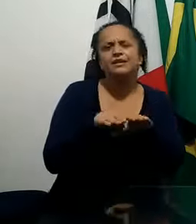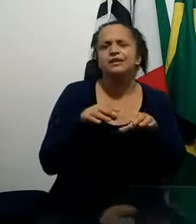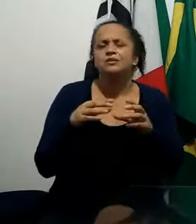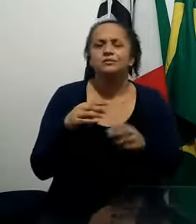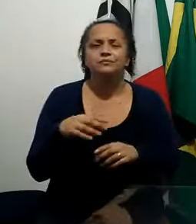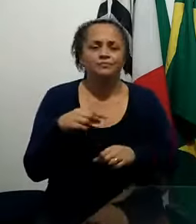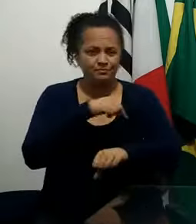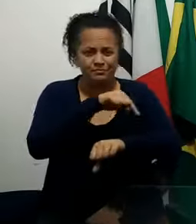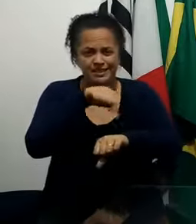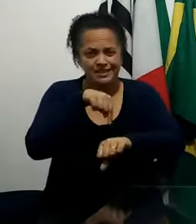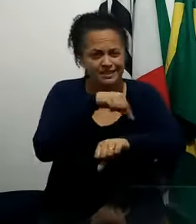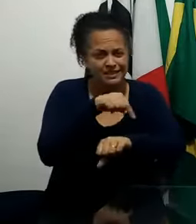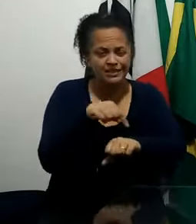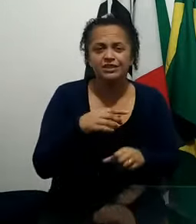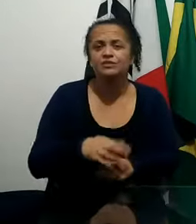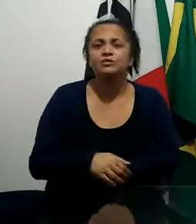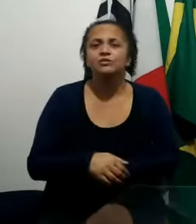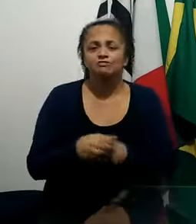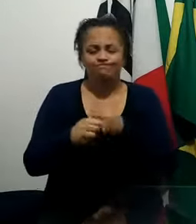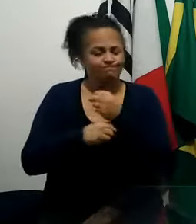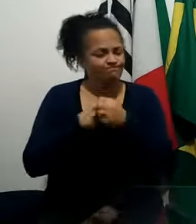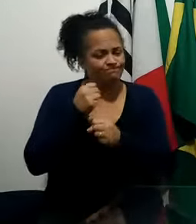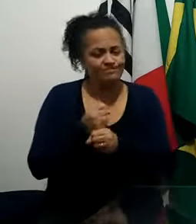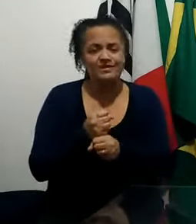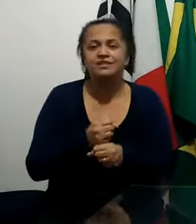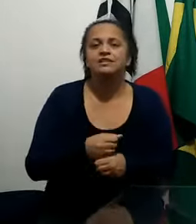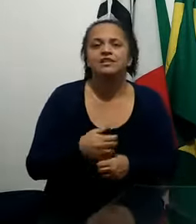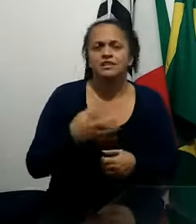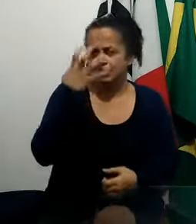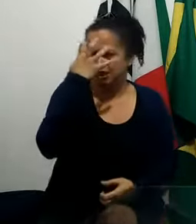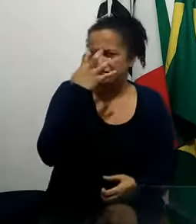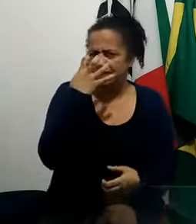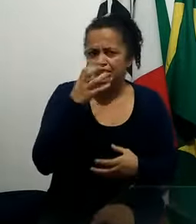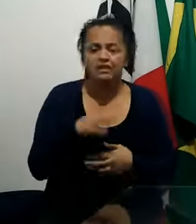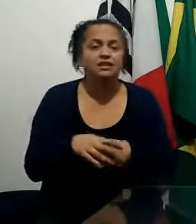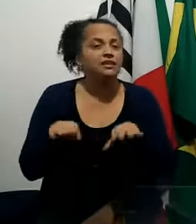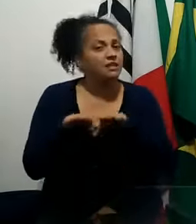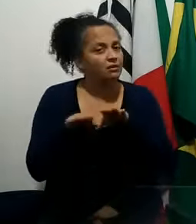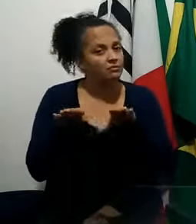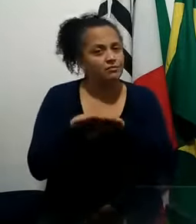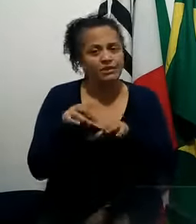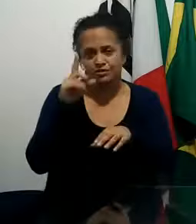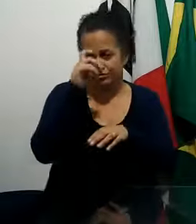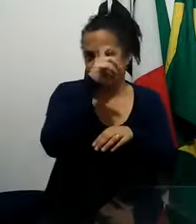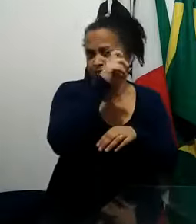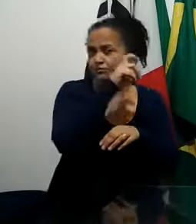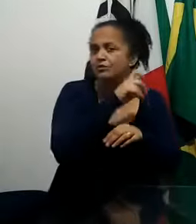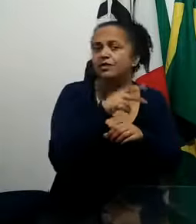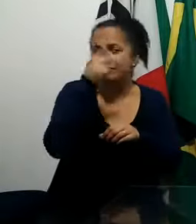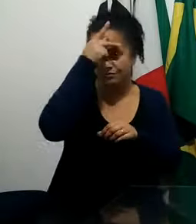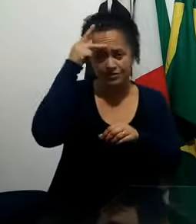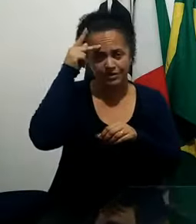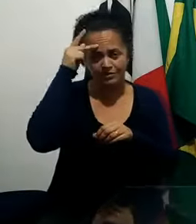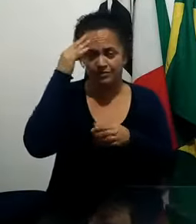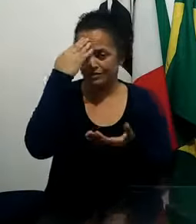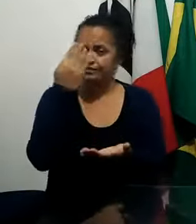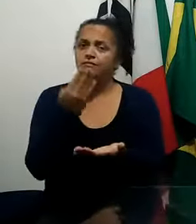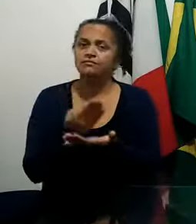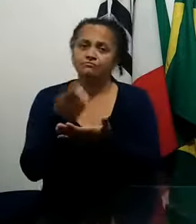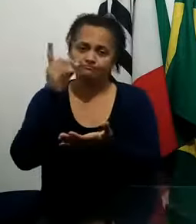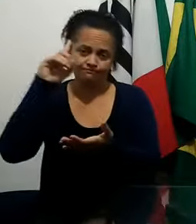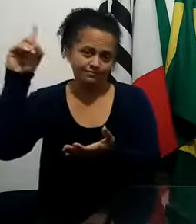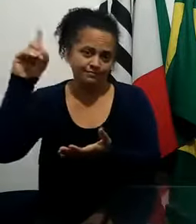ímpios. 1 Tessalonicenses 5, do 1 ao 11 e Apocalipse 6, 16 e